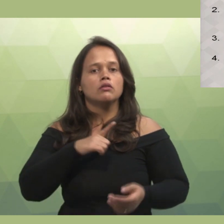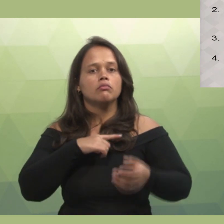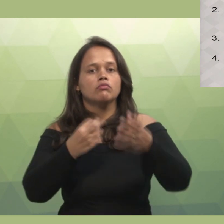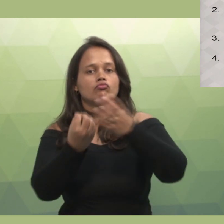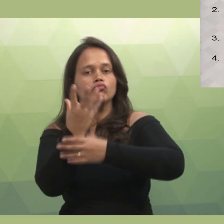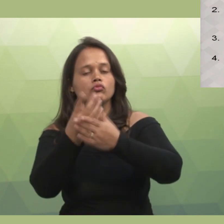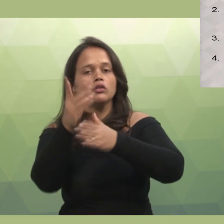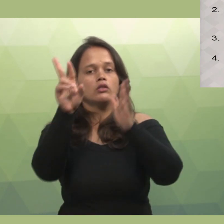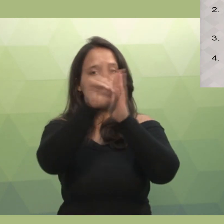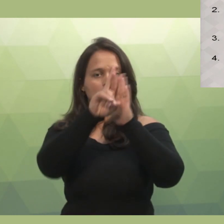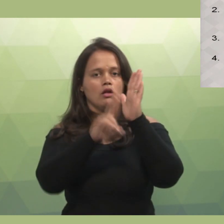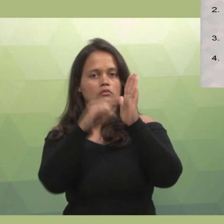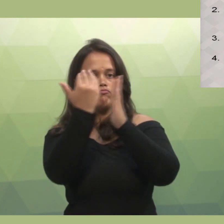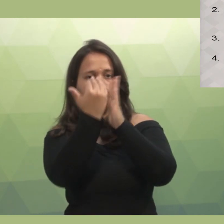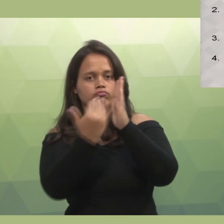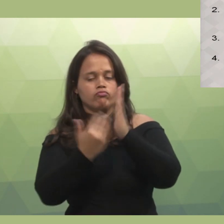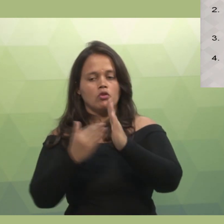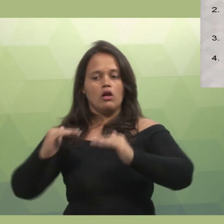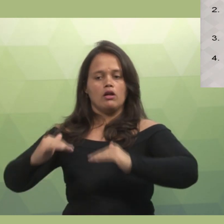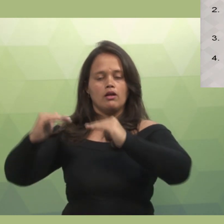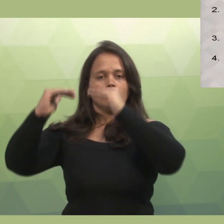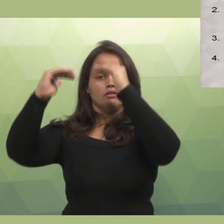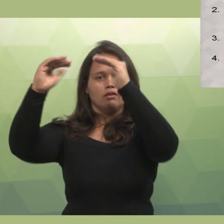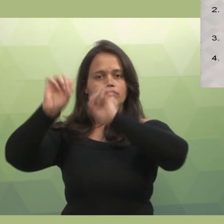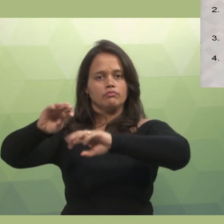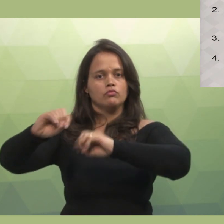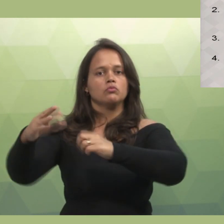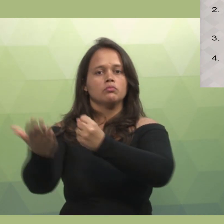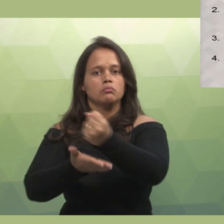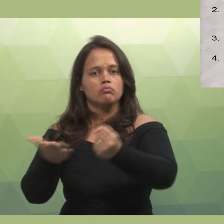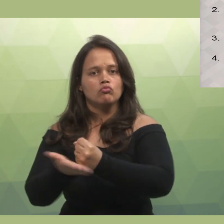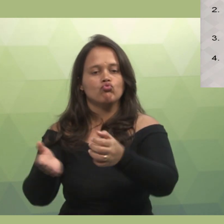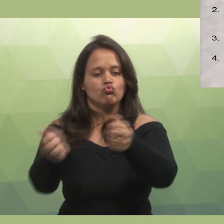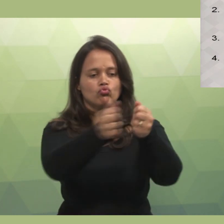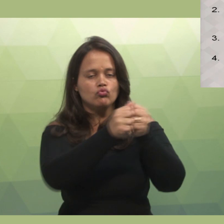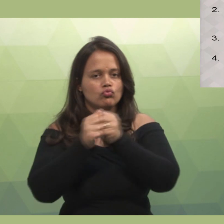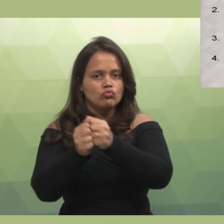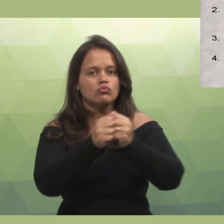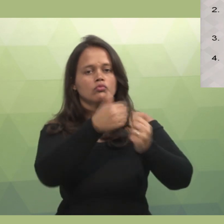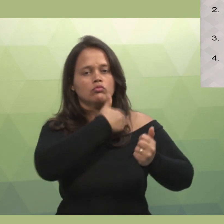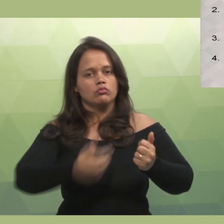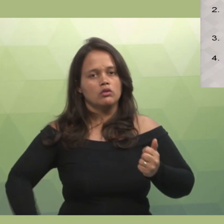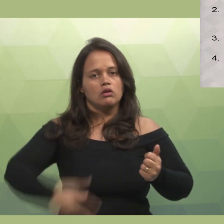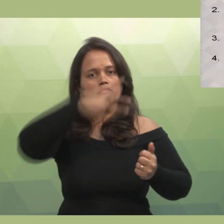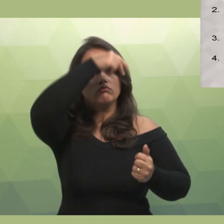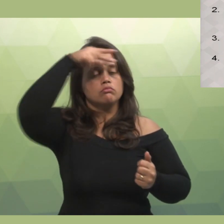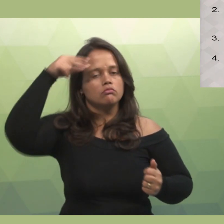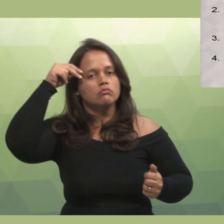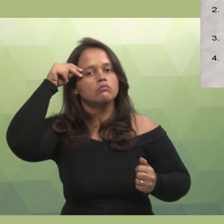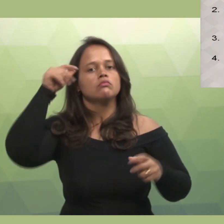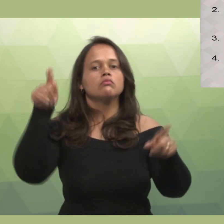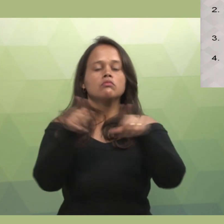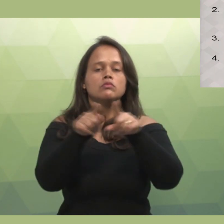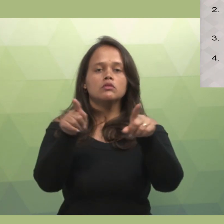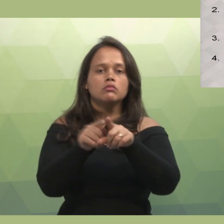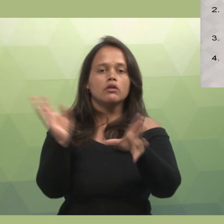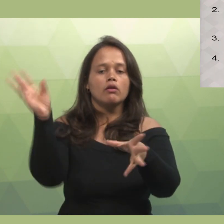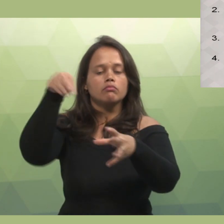básica com a colaboração dos estados e municípios e a implementação de processo nacional de avaliação do rendimento